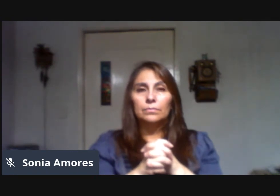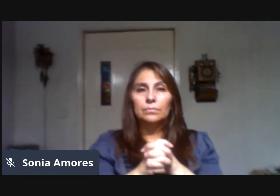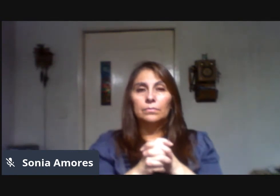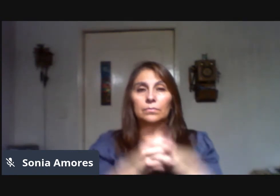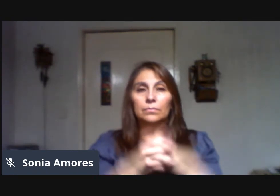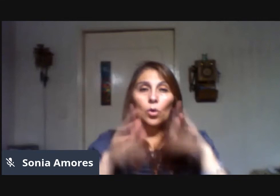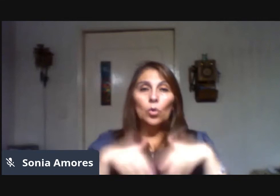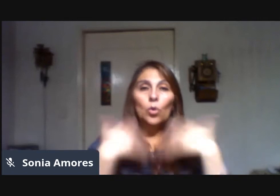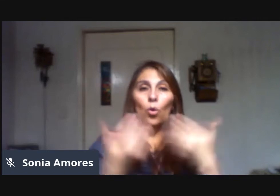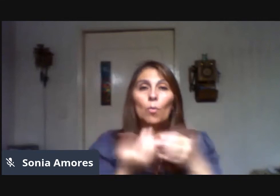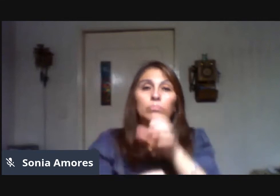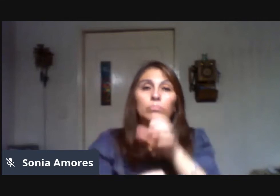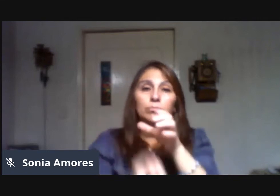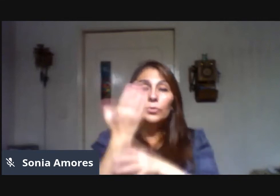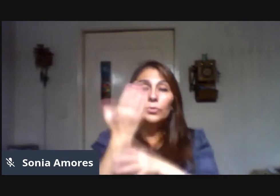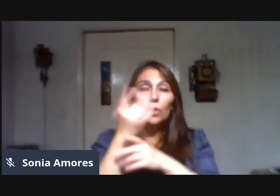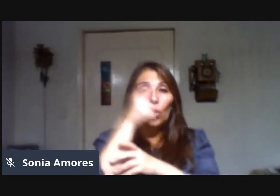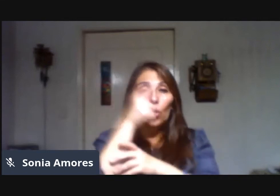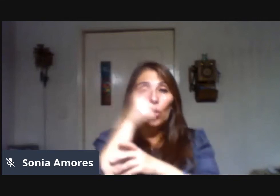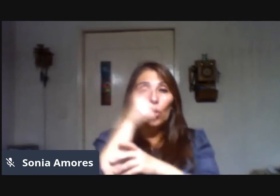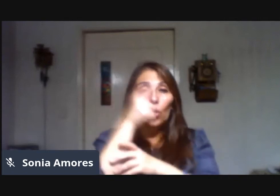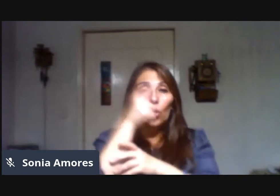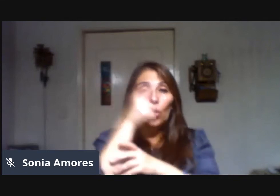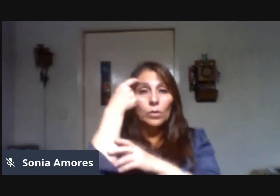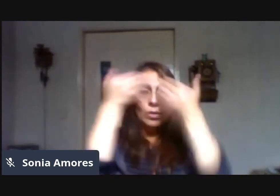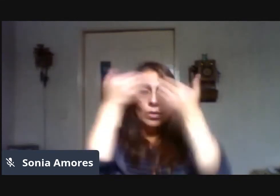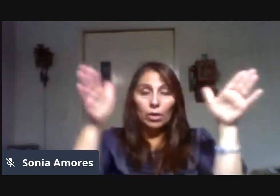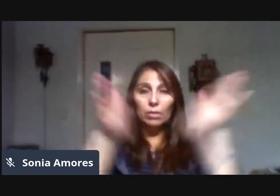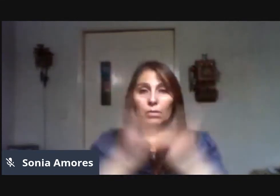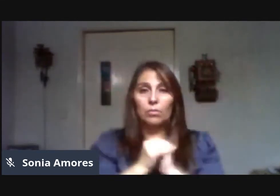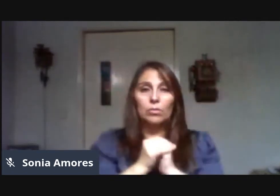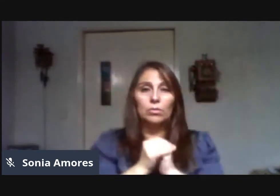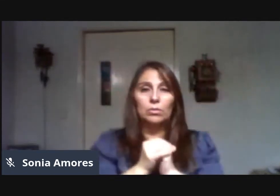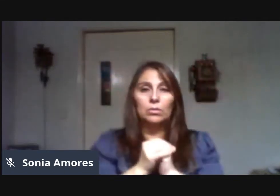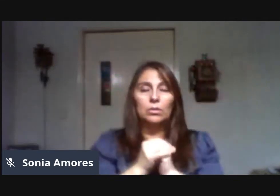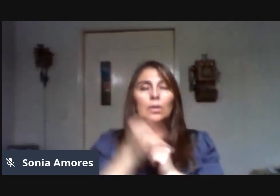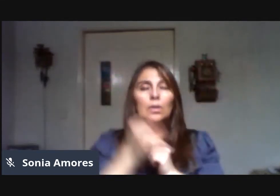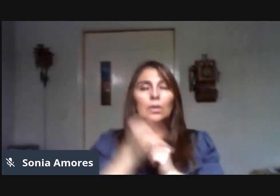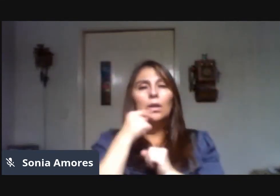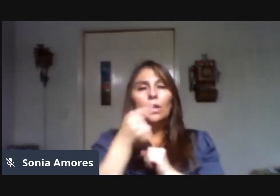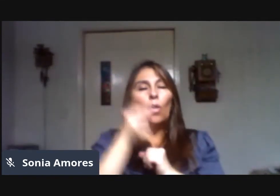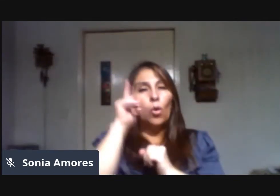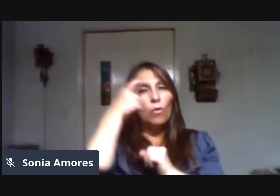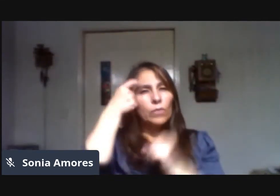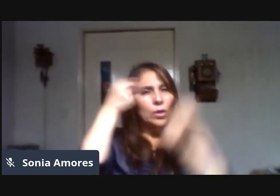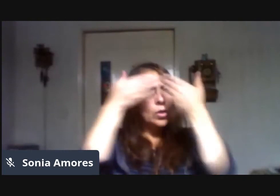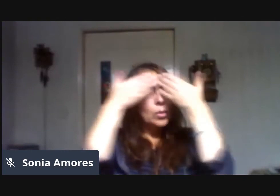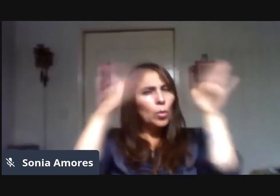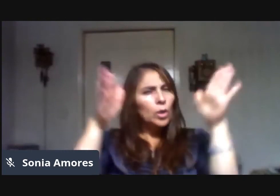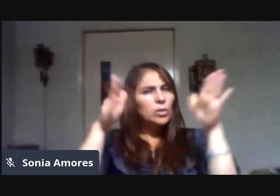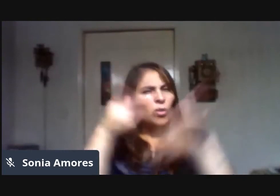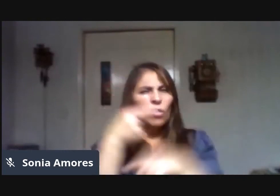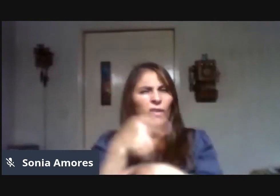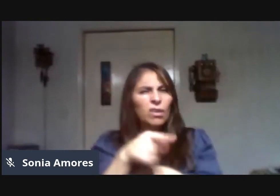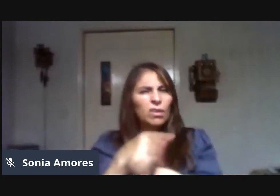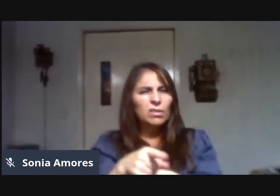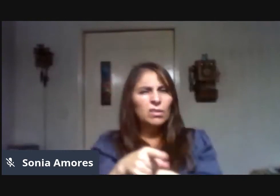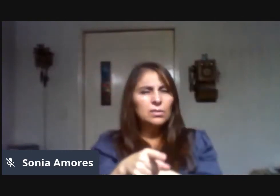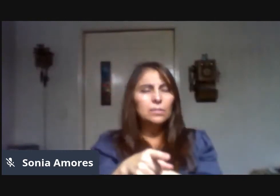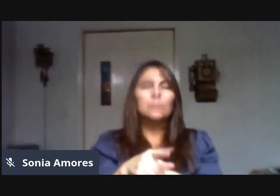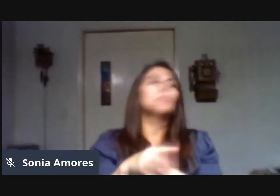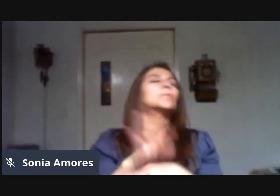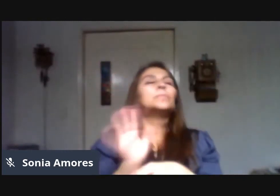gobiernos democráticos. Y cuando me refiero a gobiernos democráticos, es